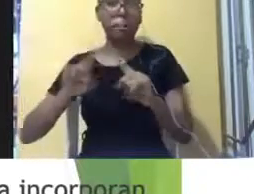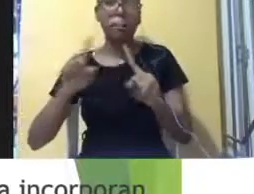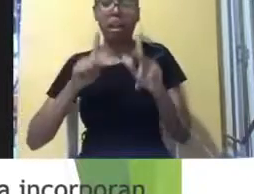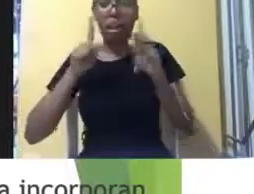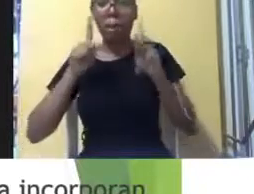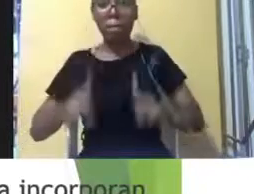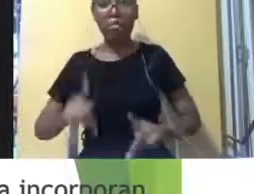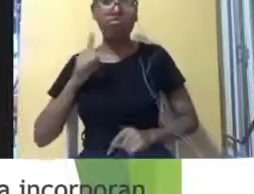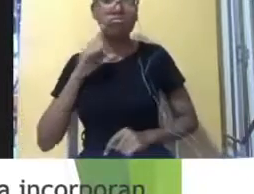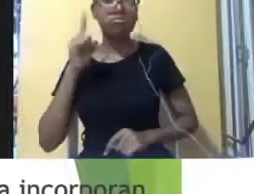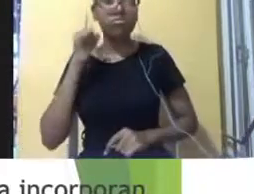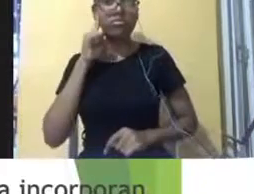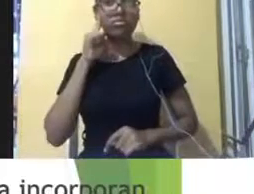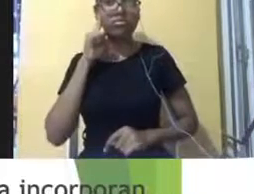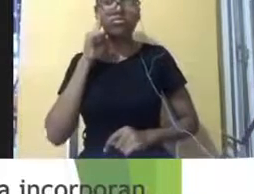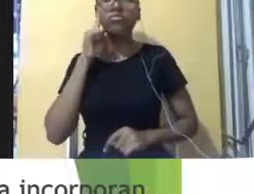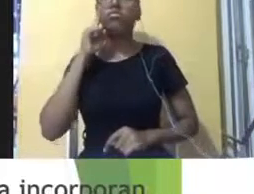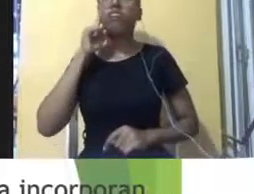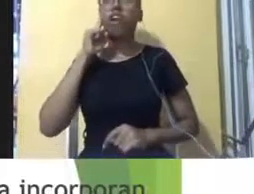parte de su esencia y de cómo ellos son.